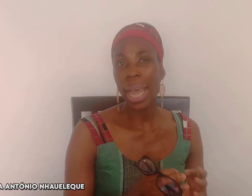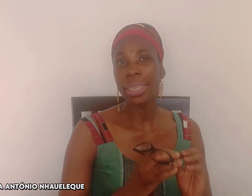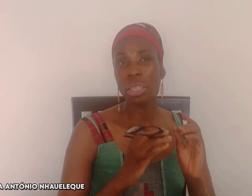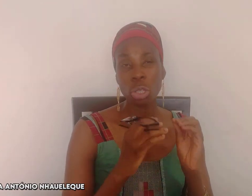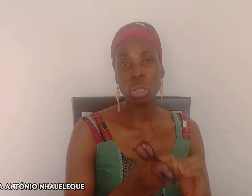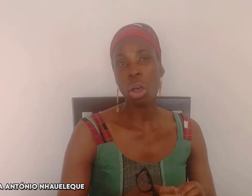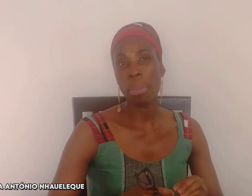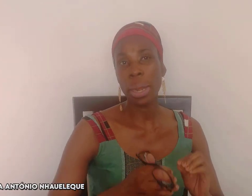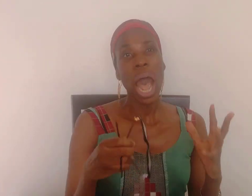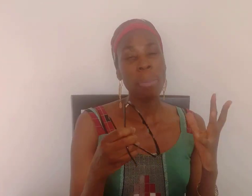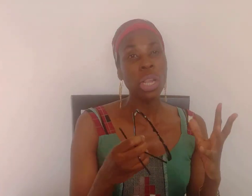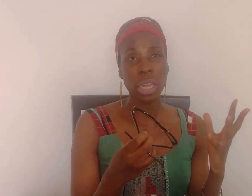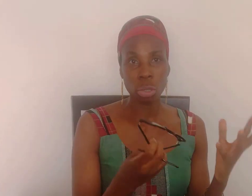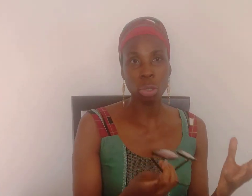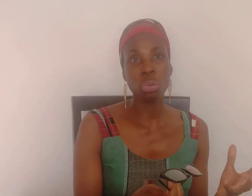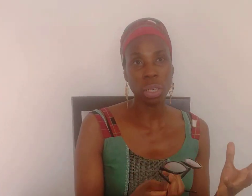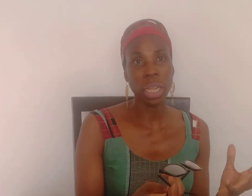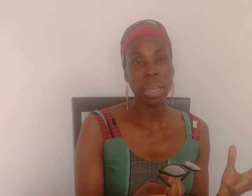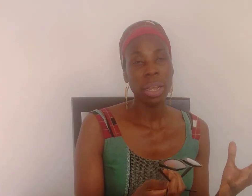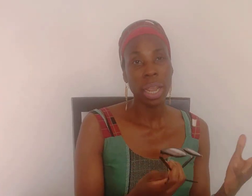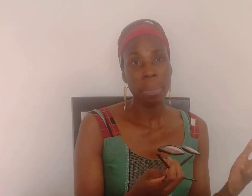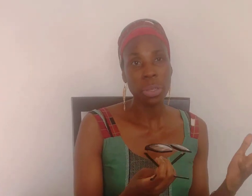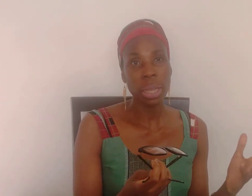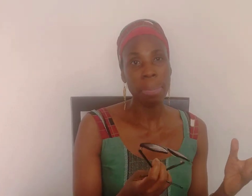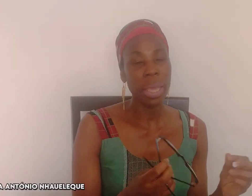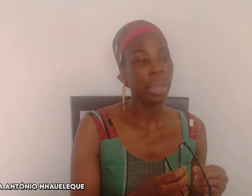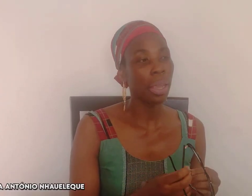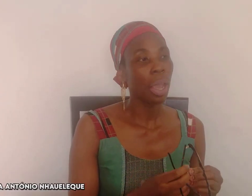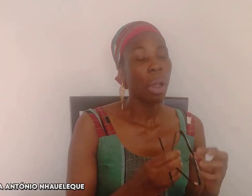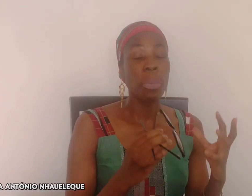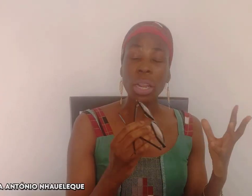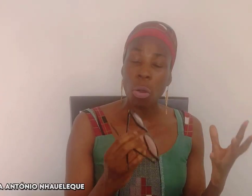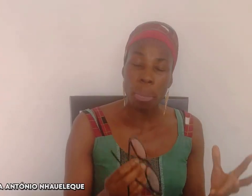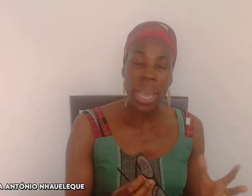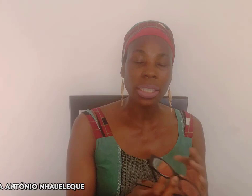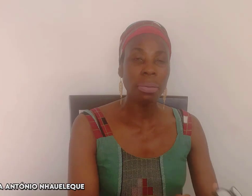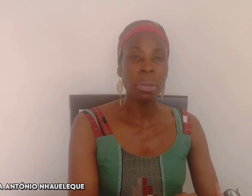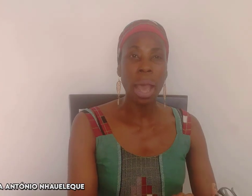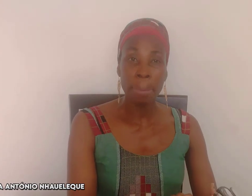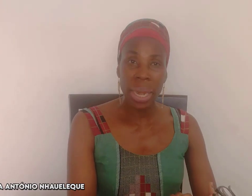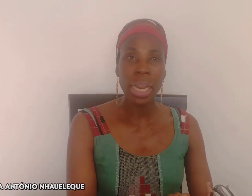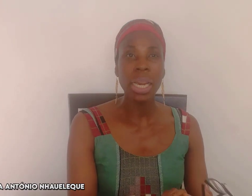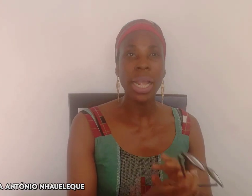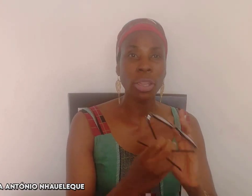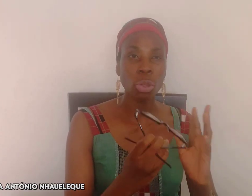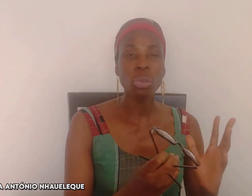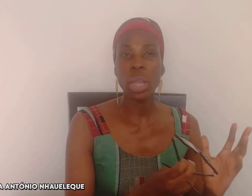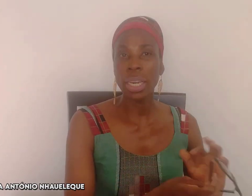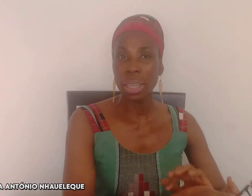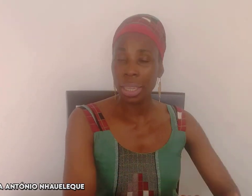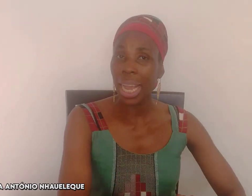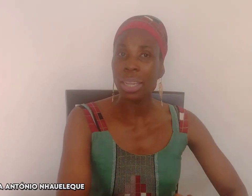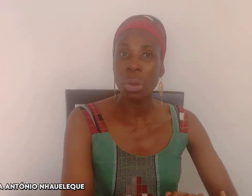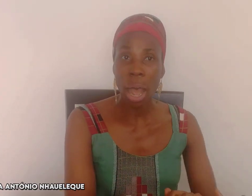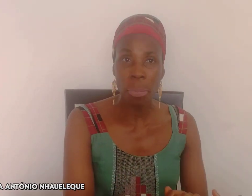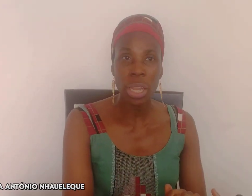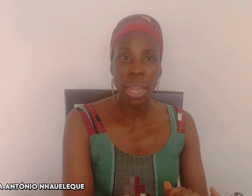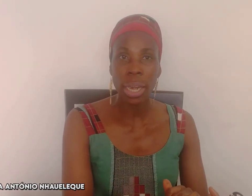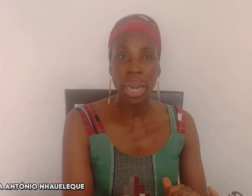novidade sobre a mulher surda em Moçambique. Porque o mês de abril é todo ele dedicado à mulher